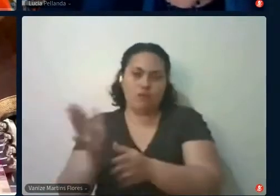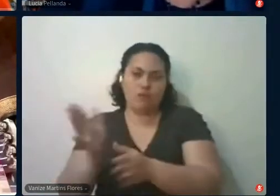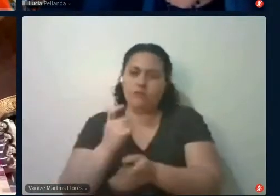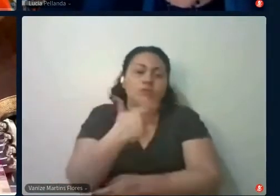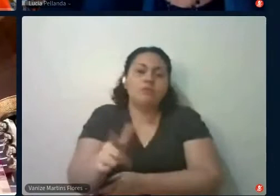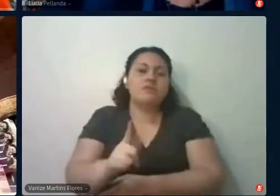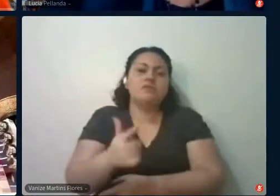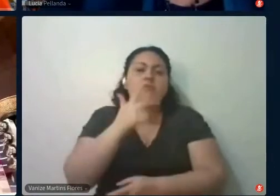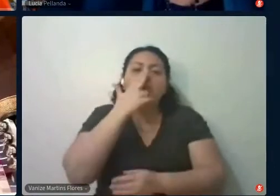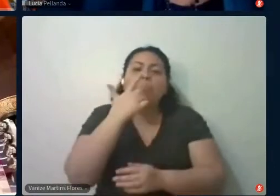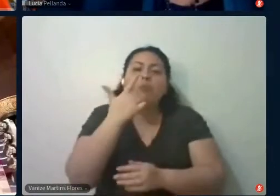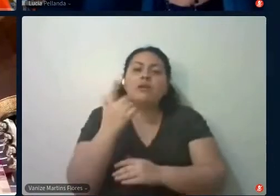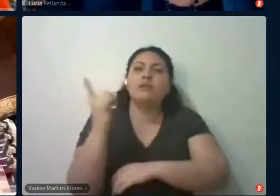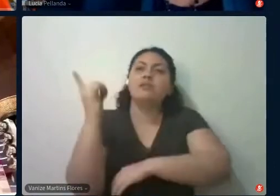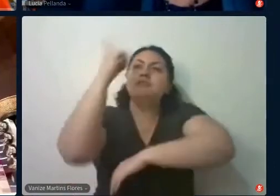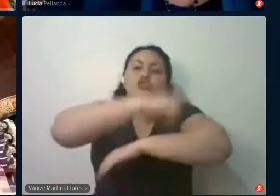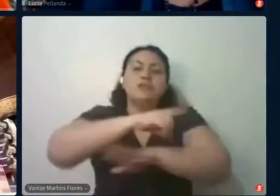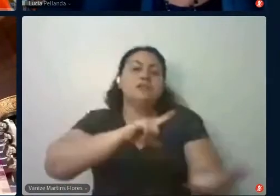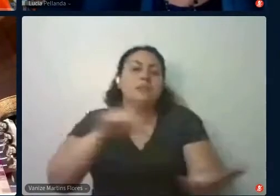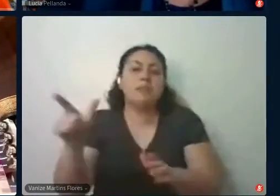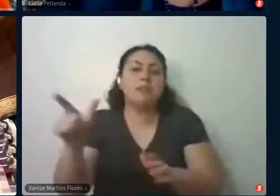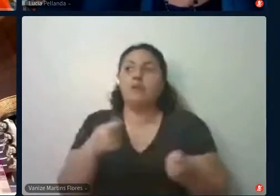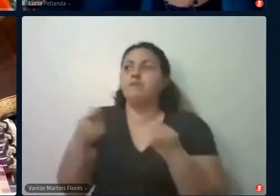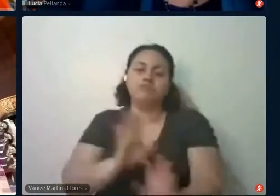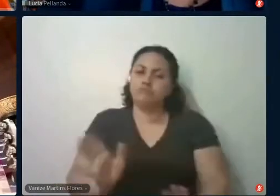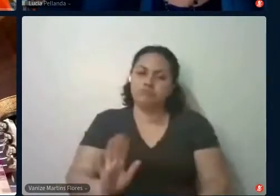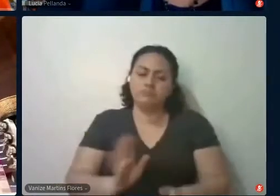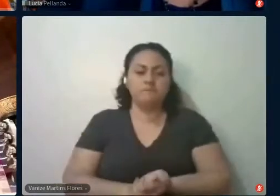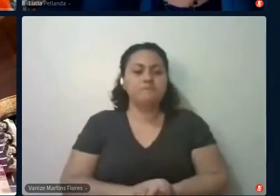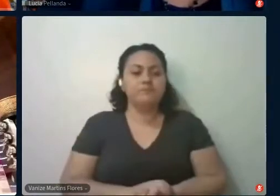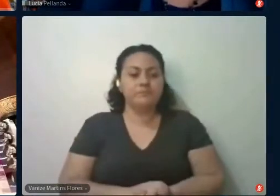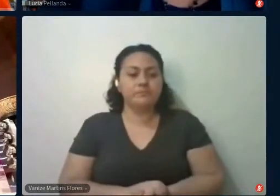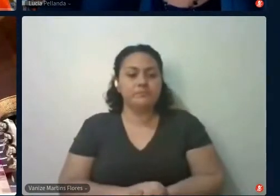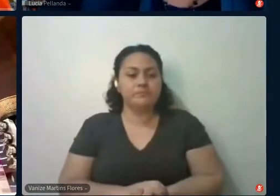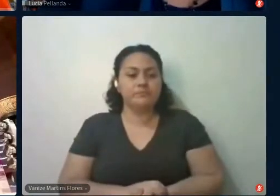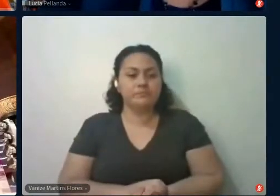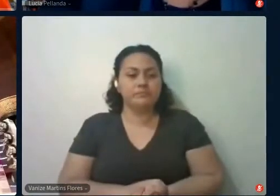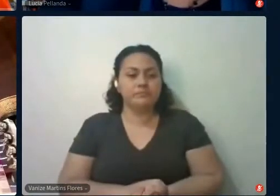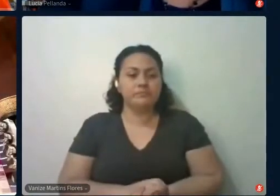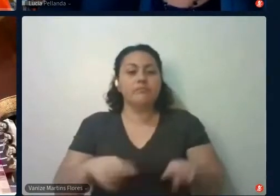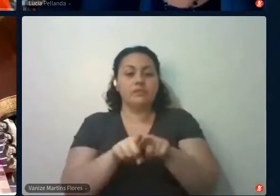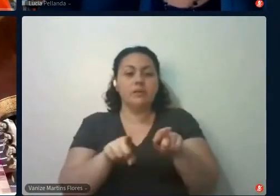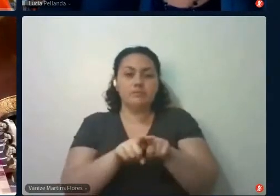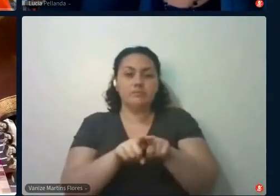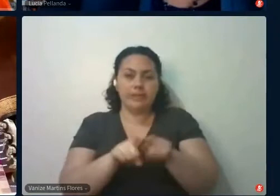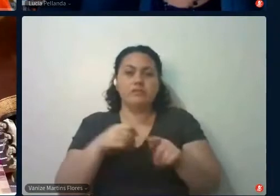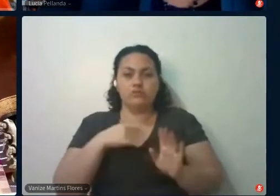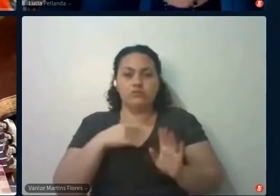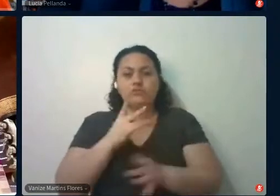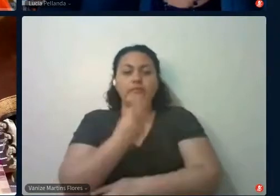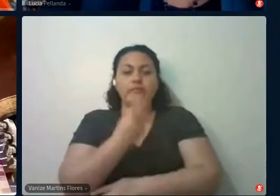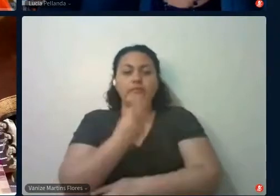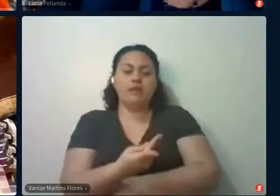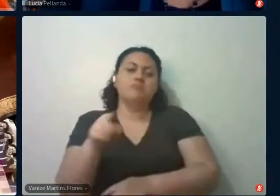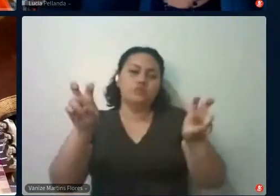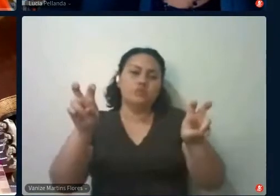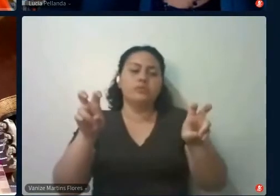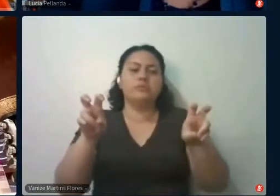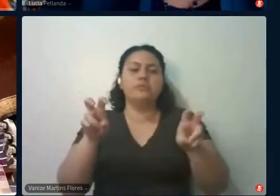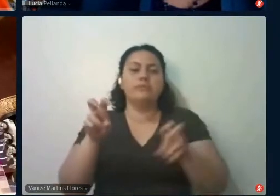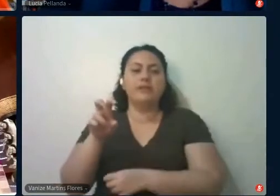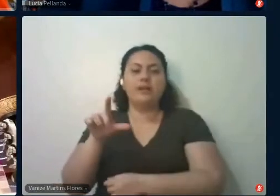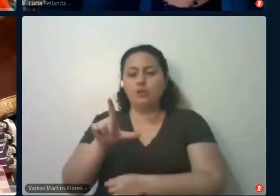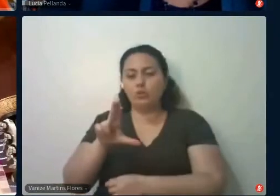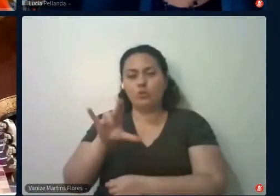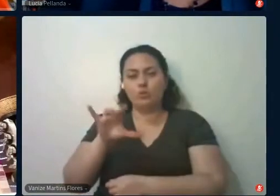Eu queria também falar um pouquinho sobre essa questão, assim, que a Lúcia já falou, de ser EAD mesmo,